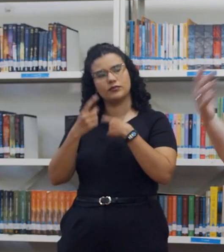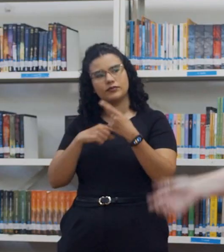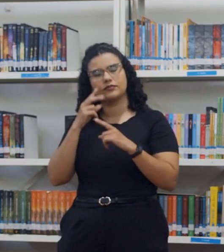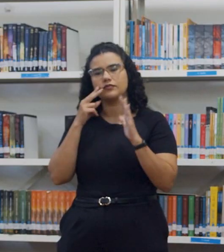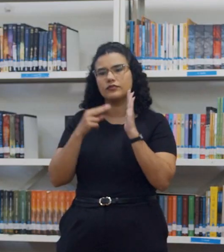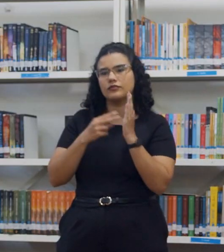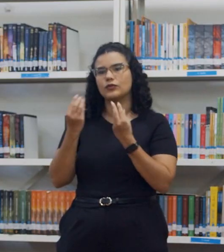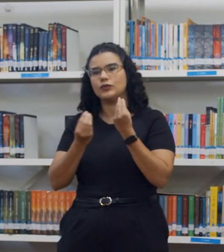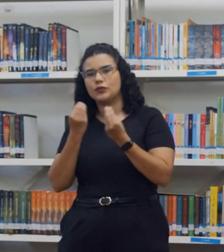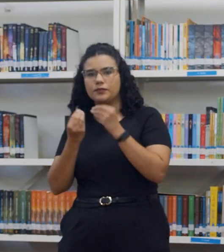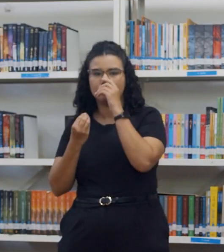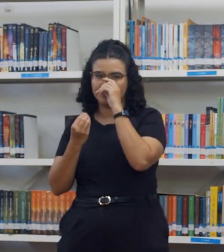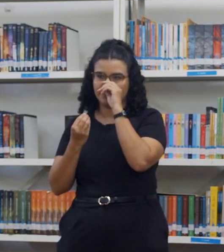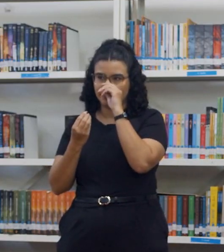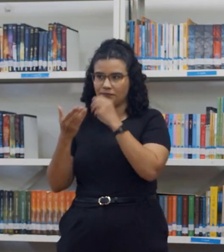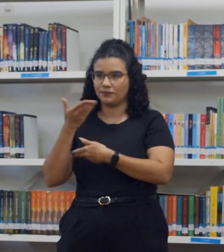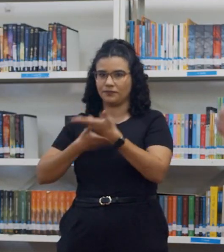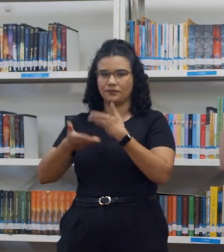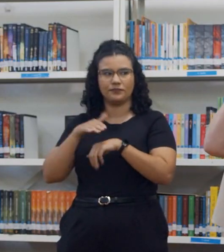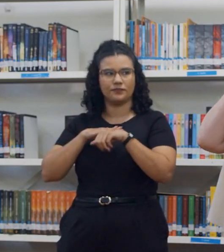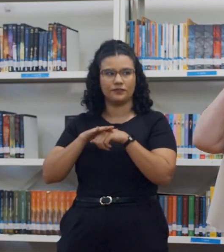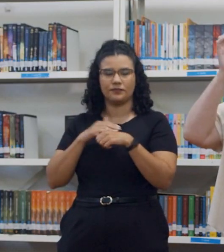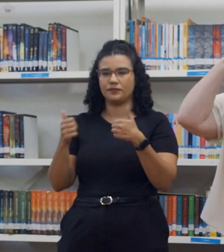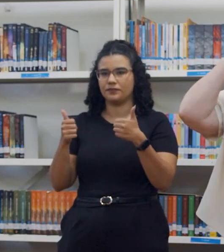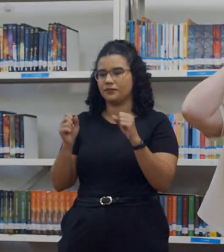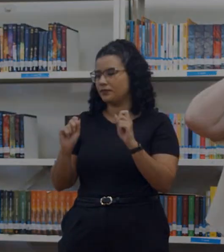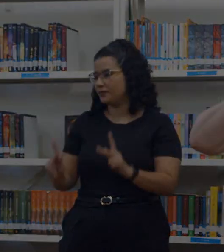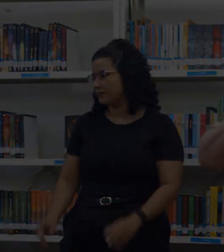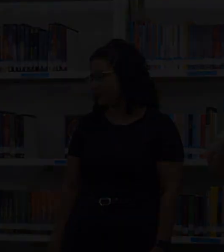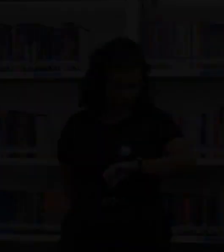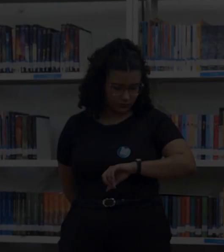ver, comentar. Pode ser? Beleza.